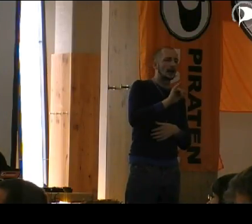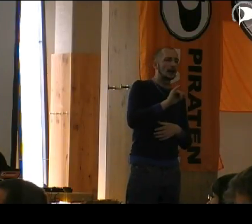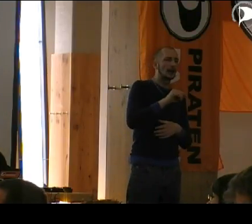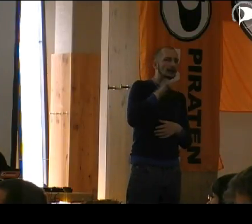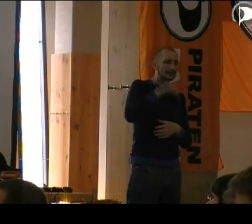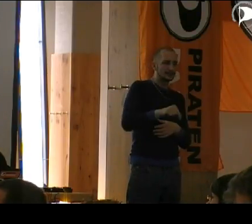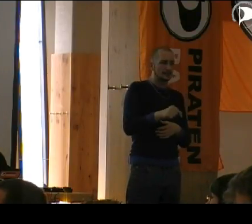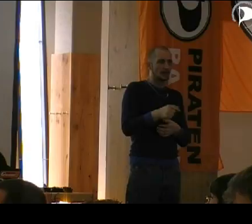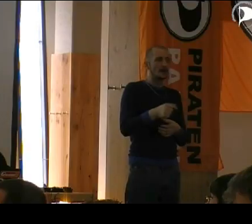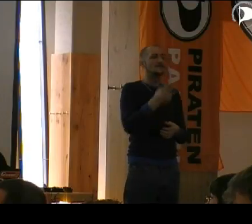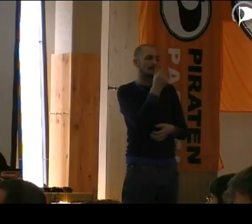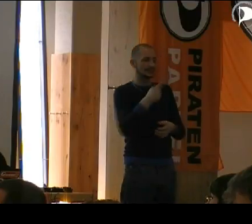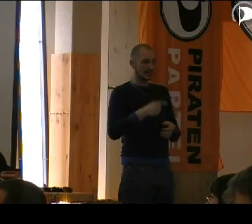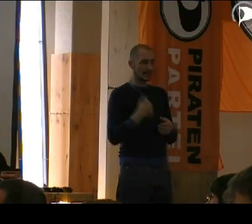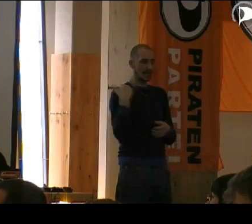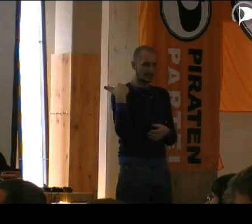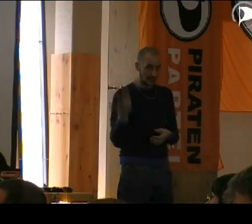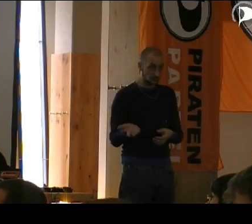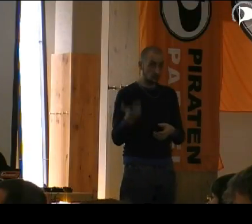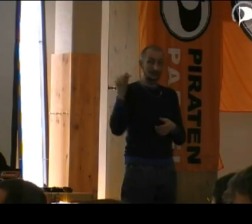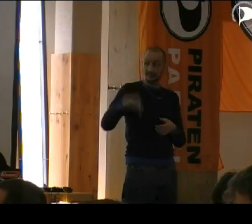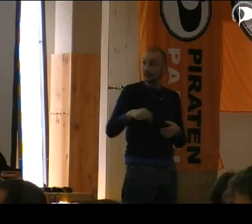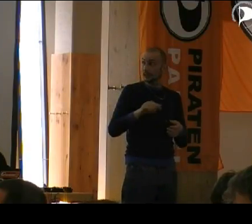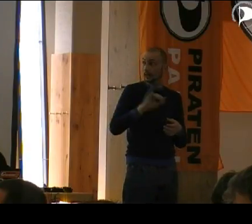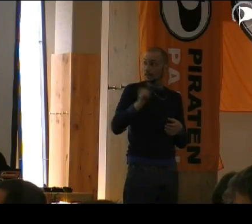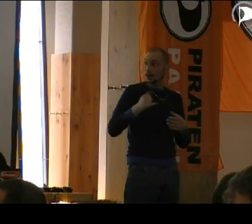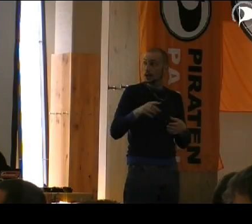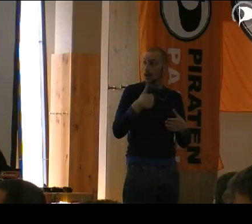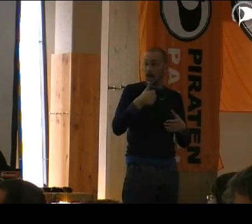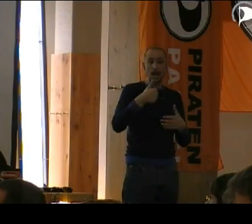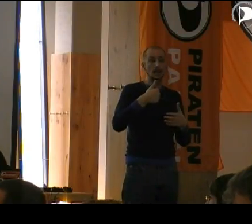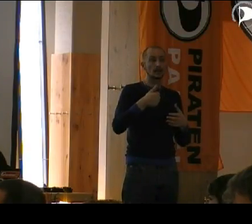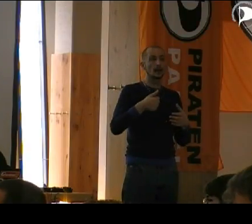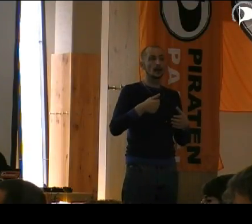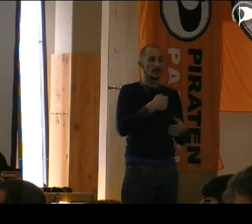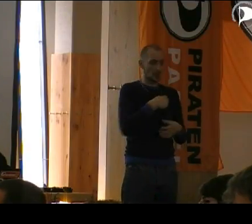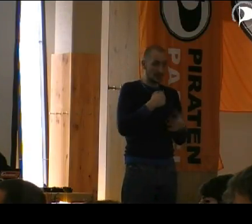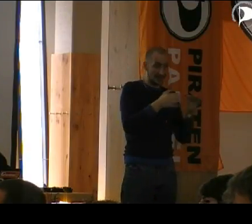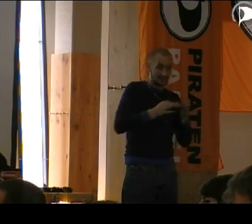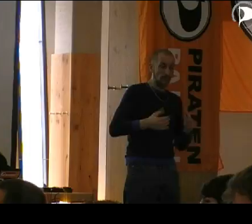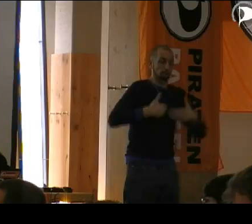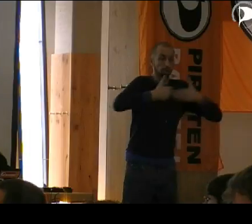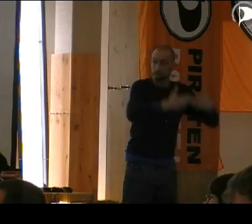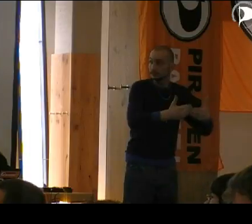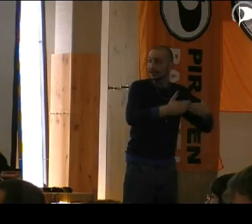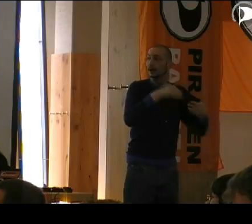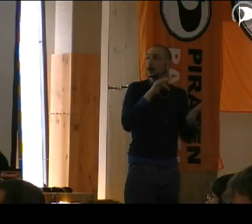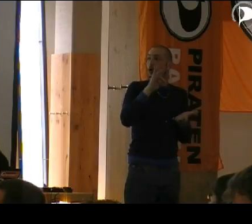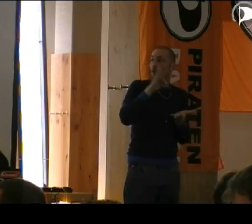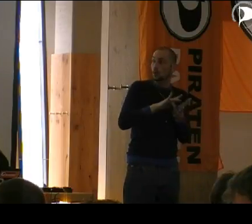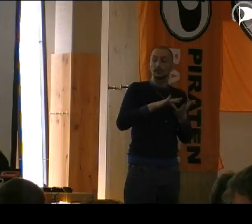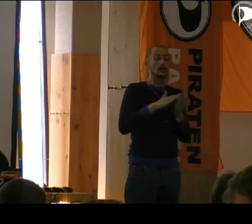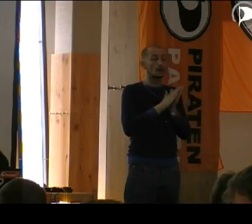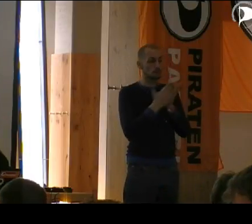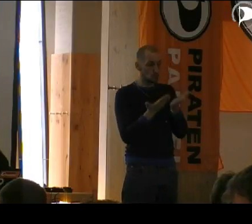verspätet erfolgt ist also immer vertrag wurde am nächsten freitag halten von tieren die berufung eines haltung